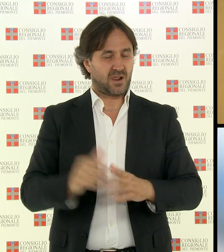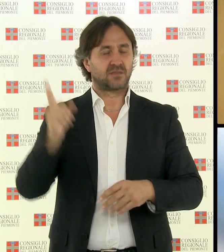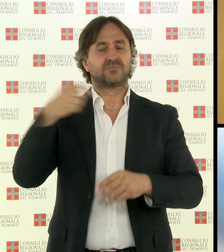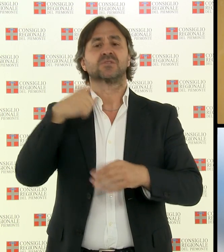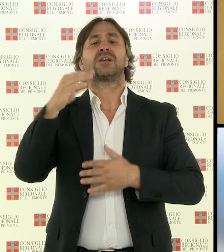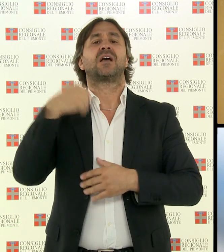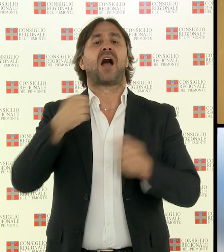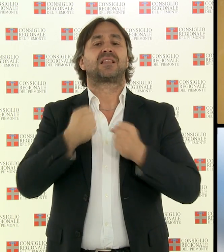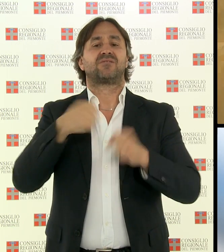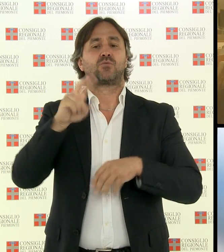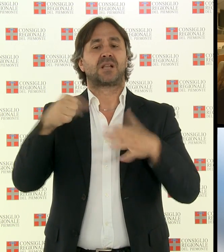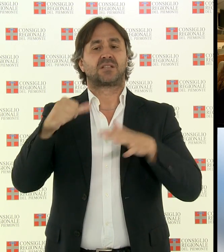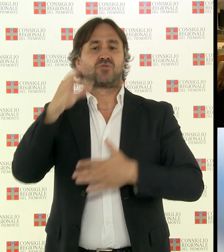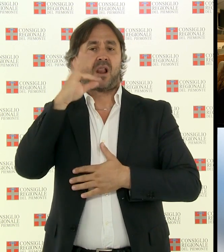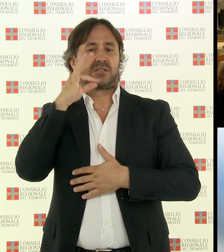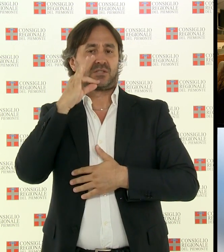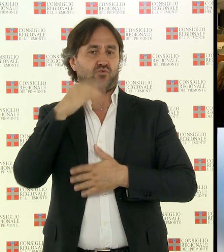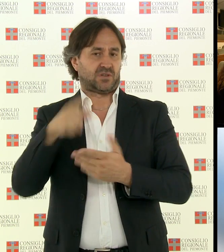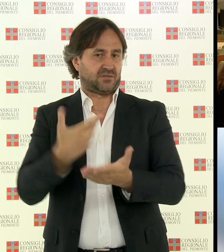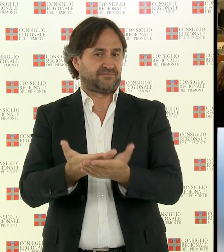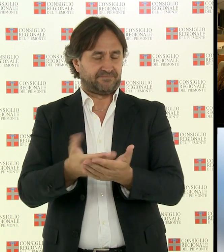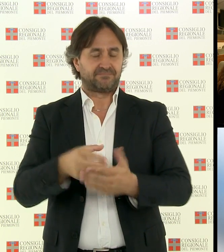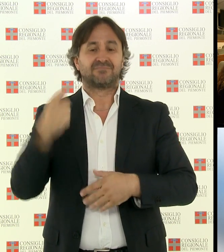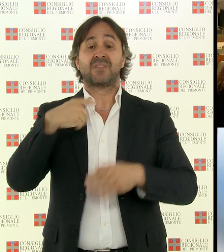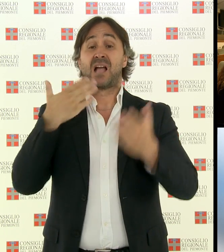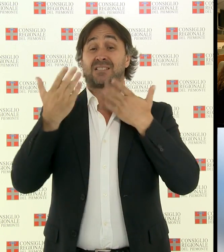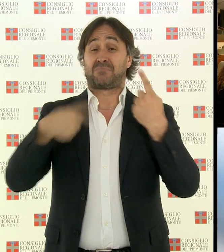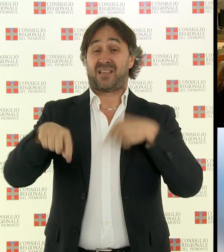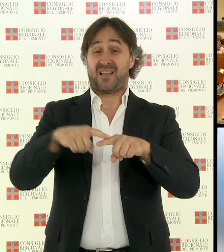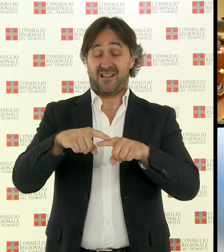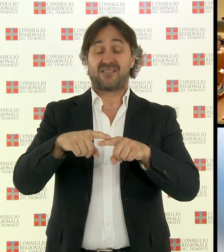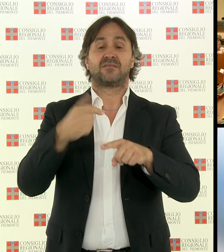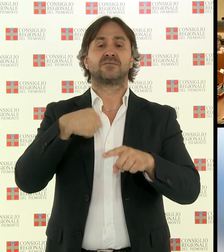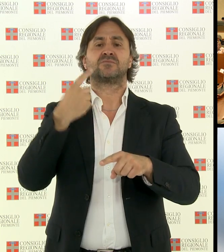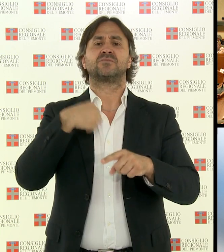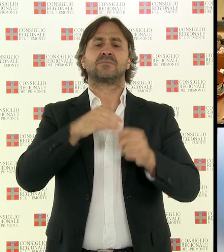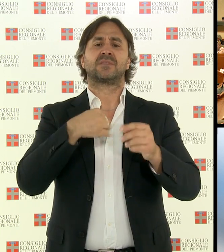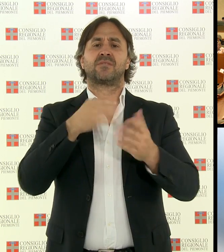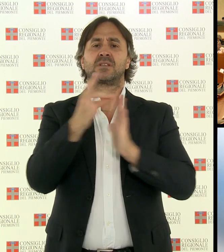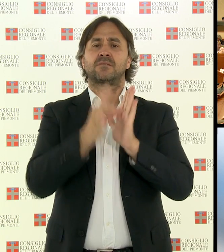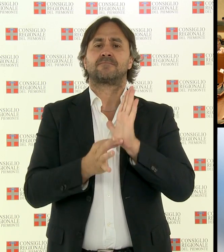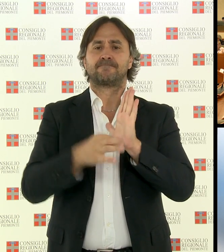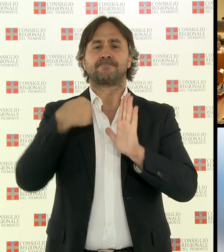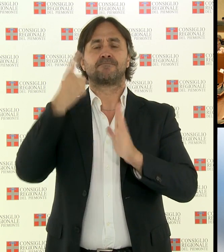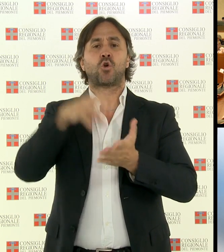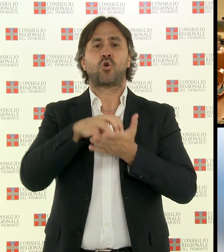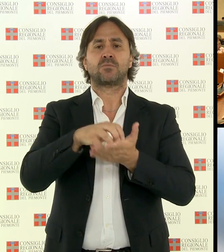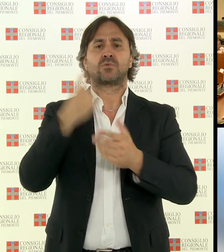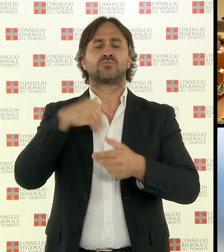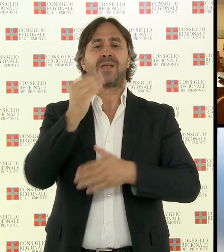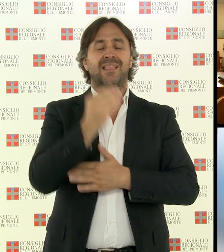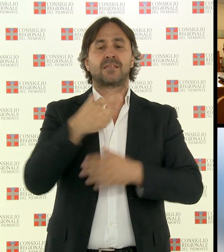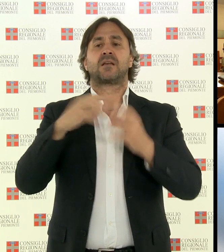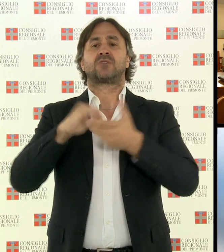sua attività nel 2016. Nel pomeriggio l'Assemblea ha approvato una legge che disciplina le erogazioni di contributi a enti e associazioni